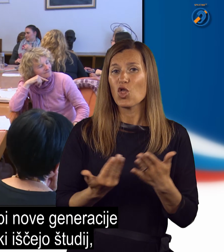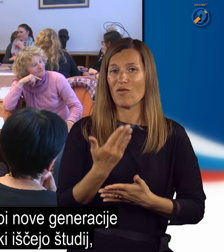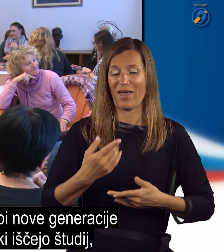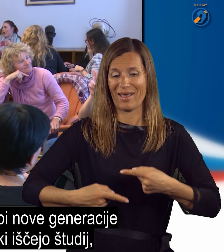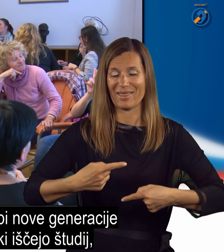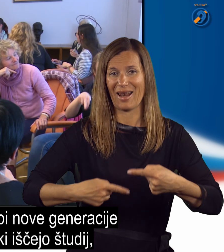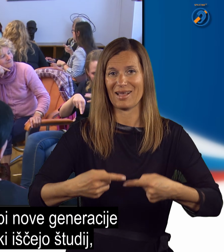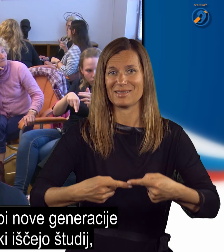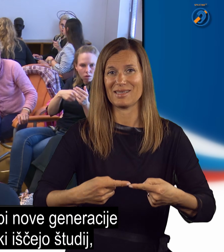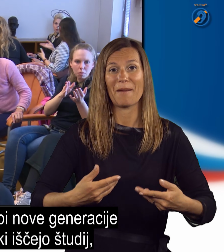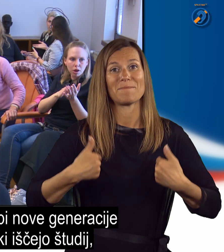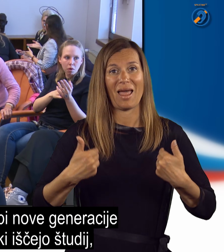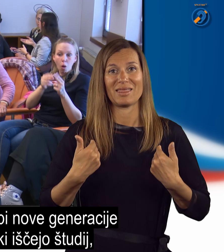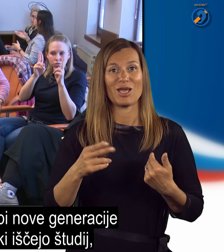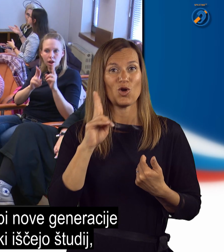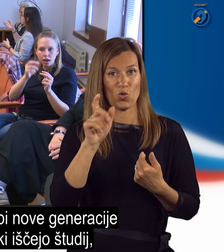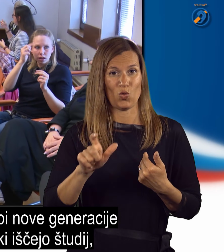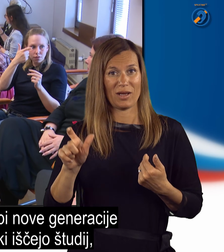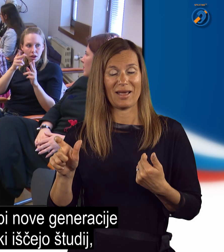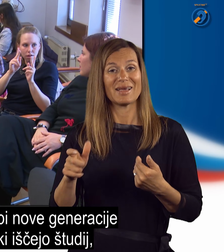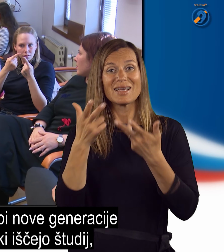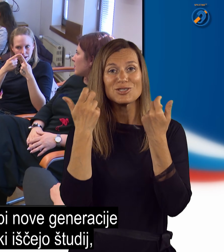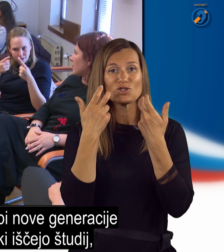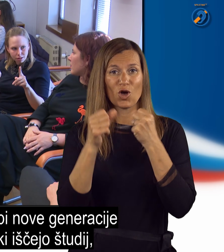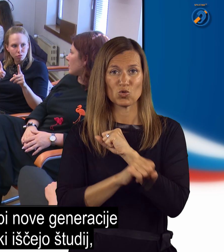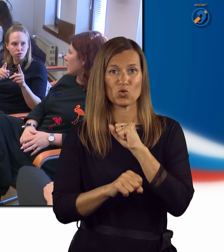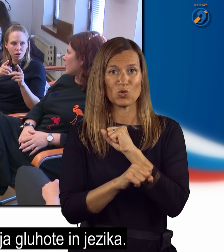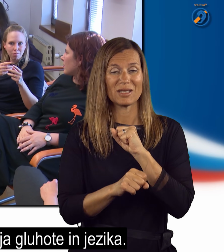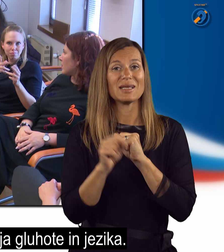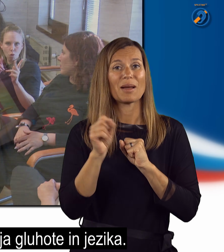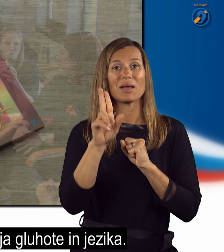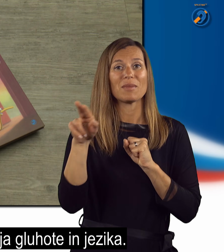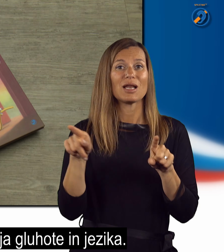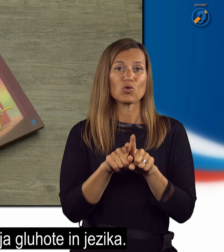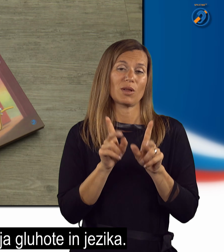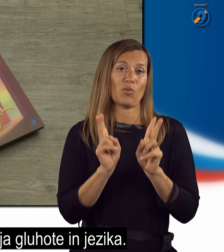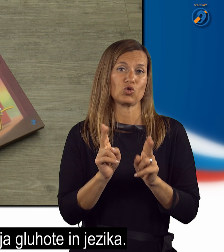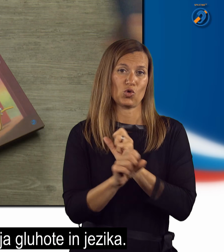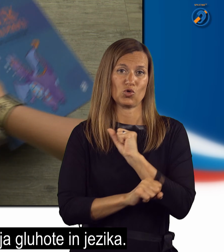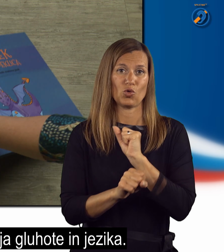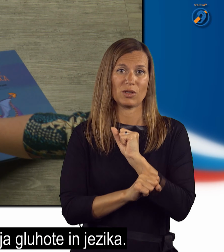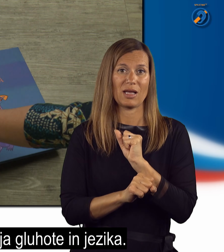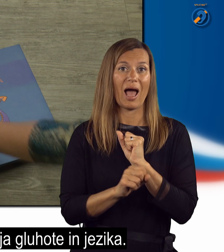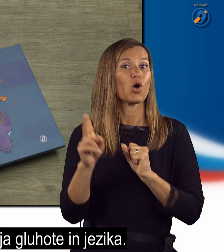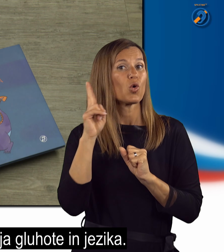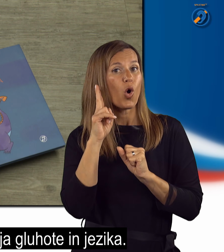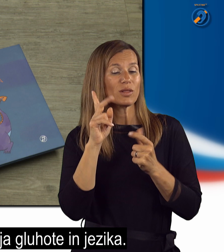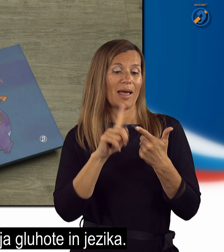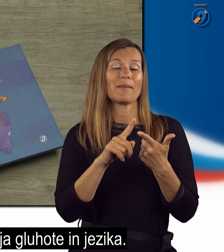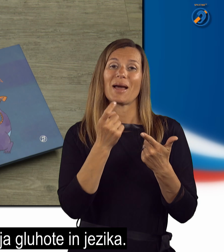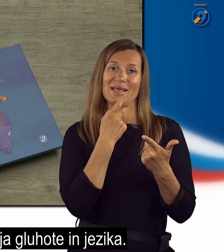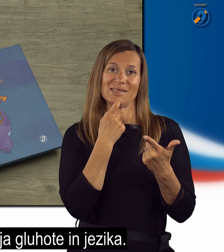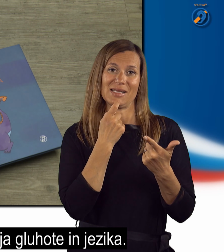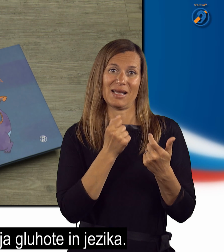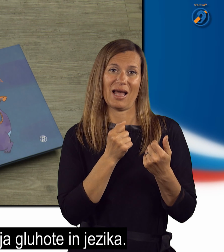da bi bile nove generacije gluhih, mladih, ki iščejo študij, imeli tudi možnost študija gluhote